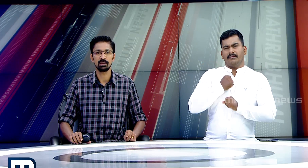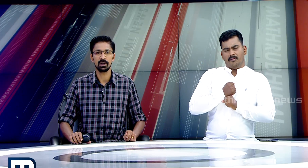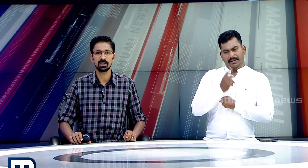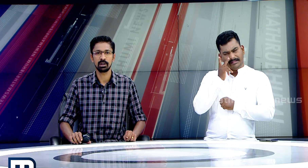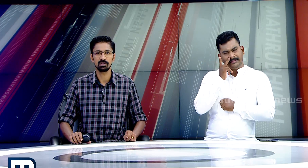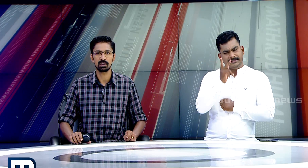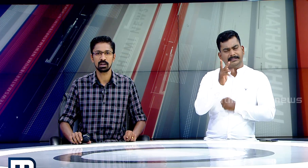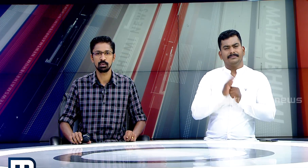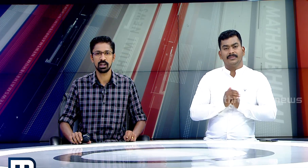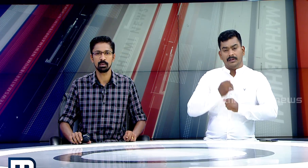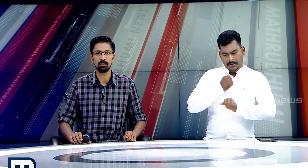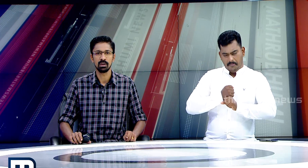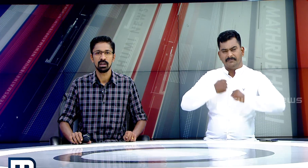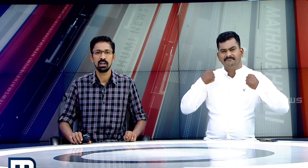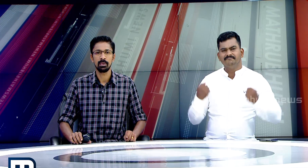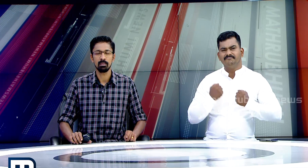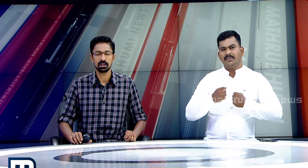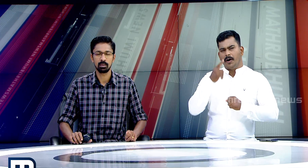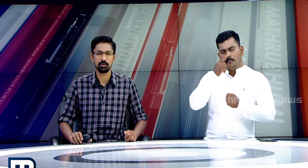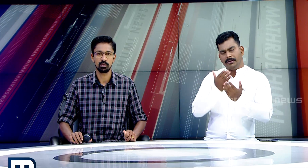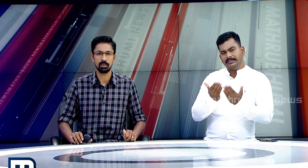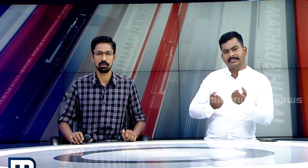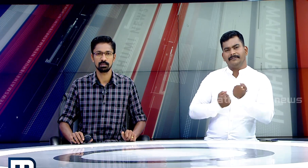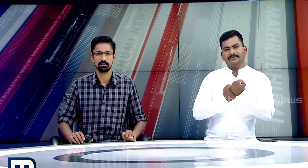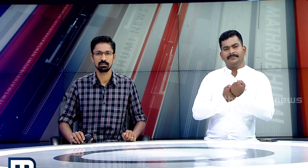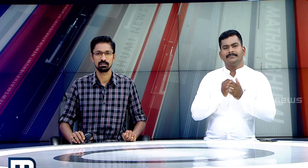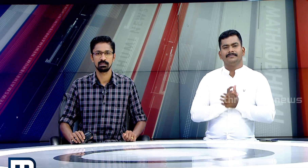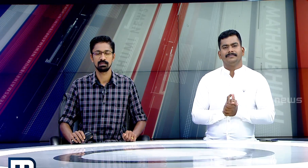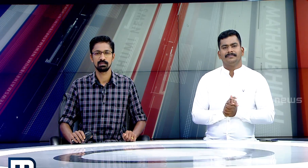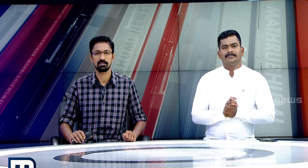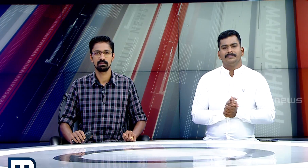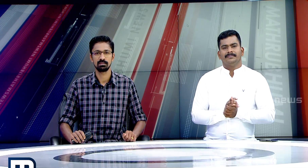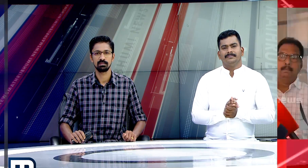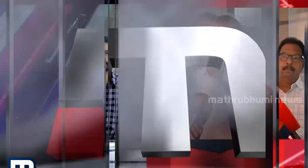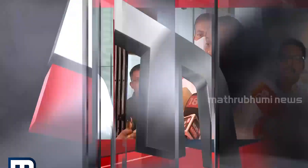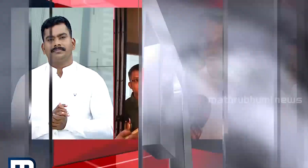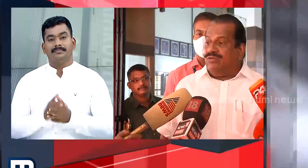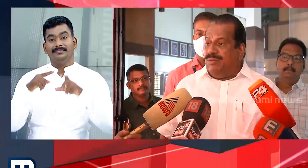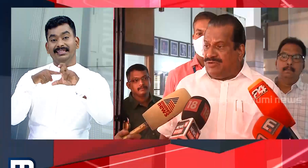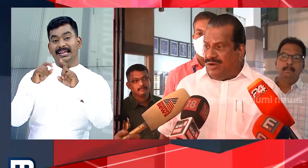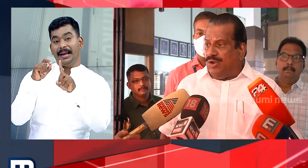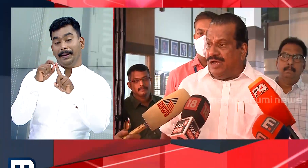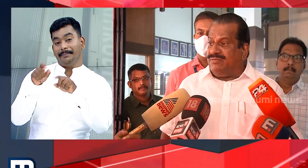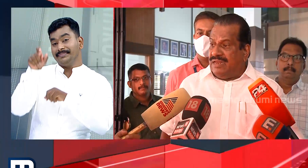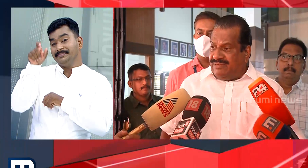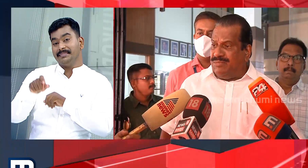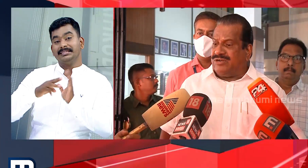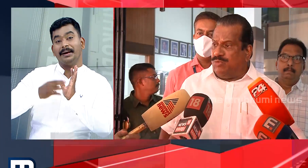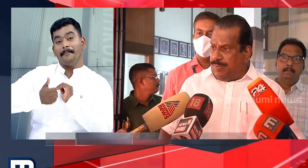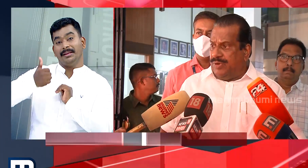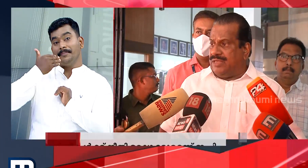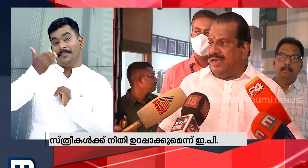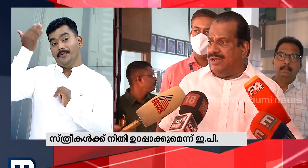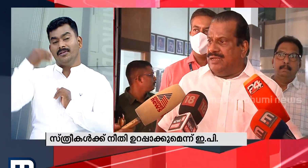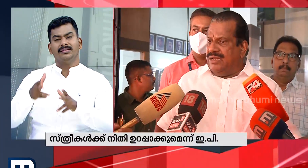ലഭിക്കാൻ ആവശ്യമായ നടപടികൾ സർക്കാർ സ്വീകരിക്കുമെന്നും ഇ പി മാതൃഭൂമി ന്യൂസിനോട് പറഞ്ഞു. ഞങ്ങൾ എല്ലാ ജനങ്ങൾക്കും സംരക്ഷണം കൊടുക്കാൻ, സ്ത്രീ